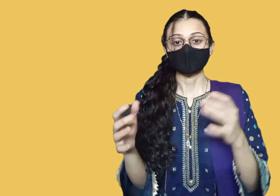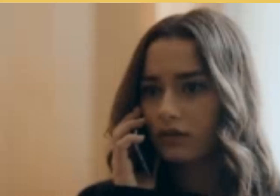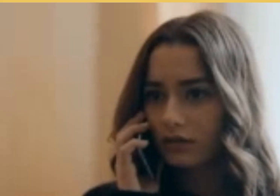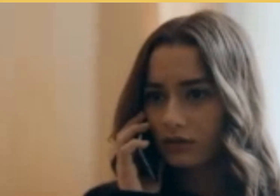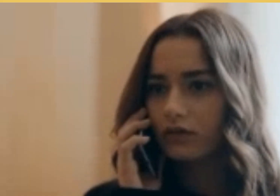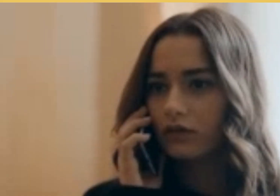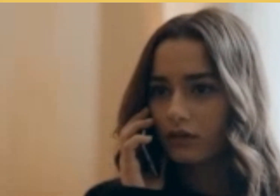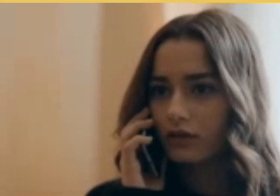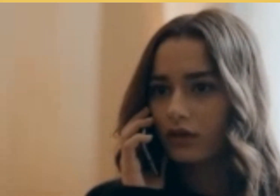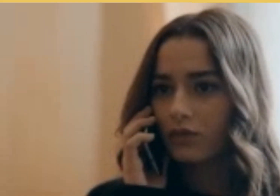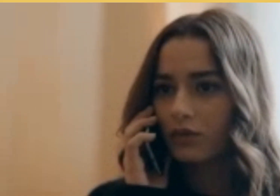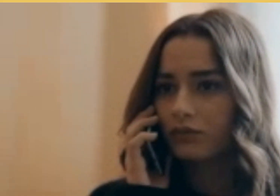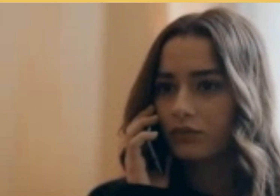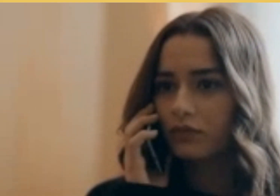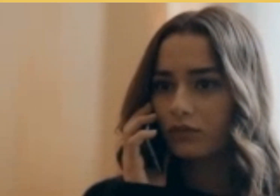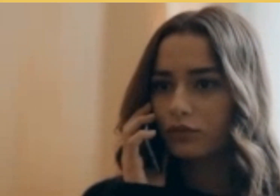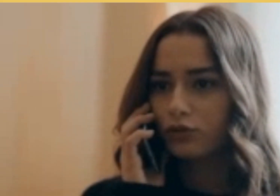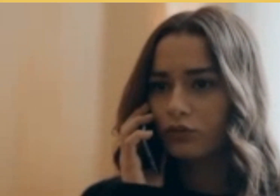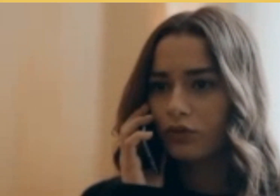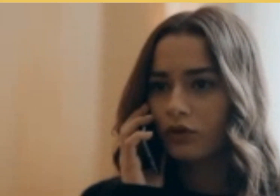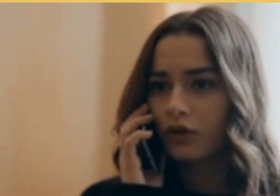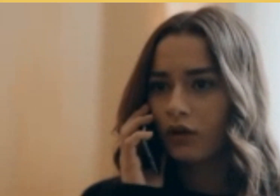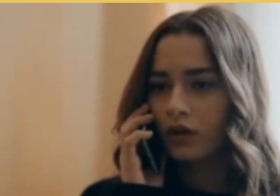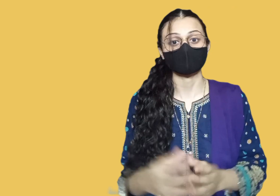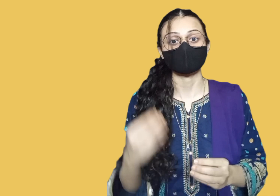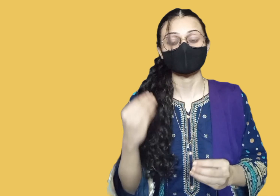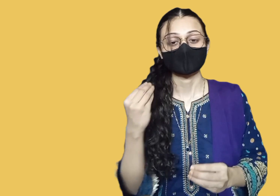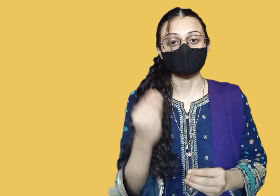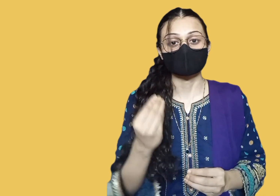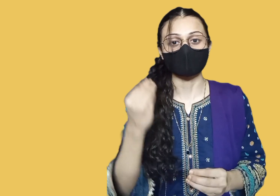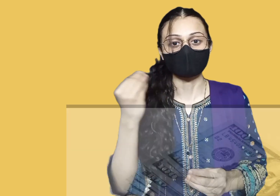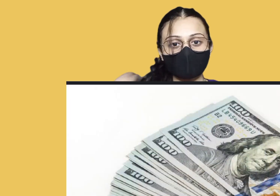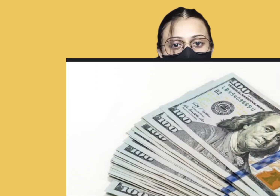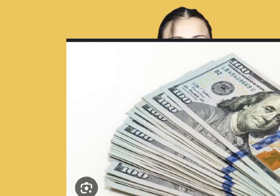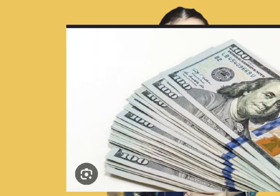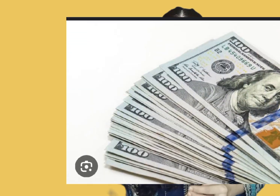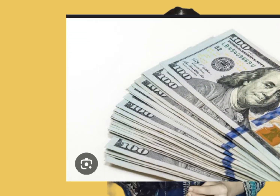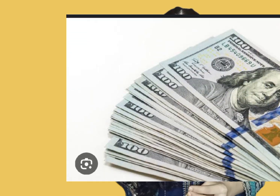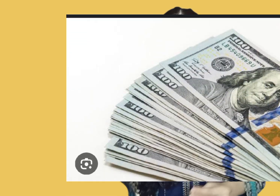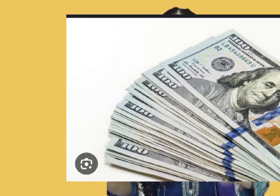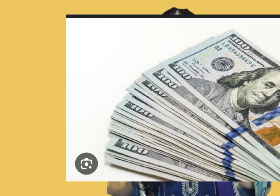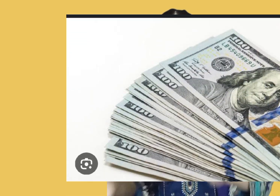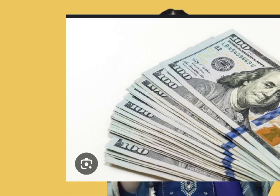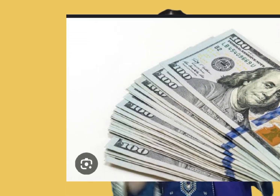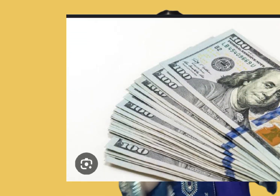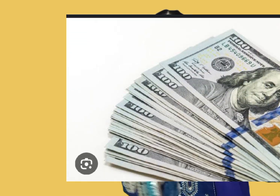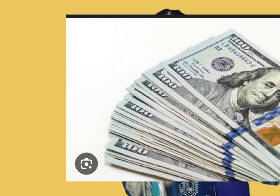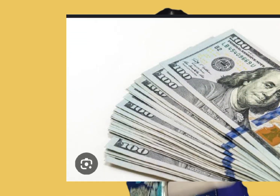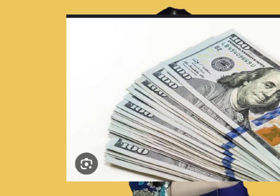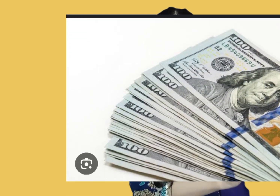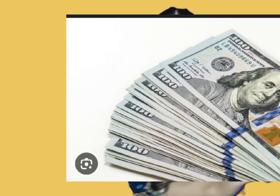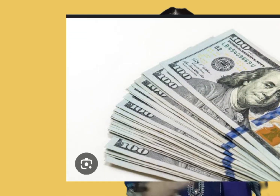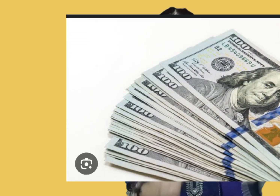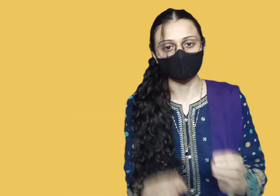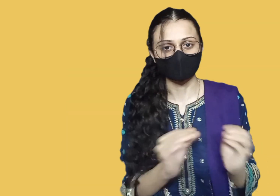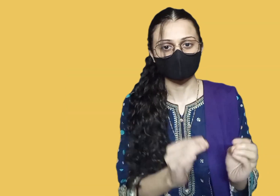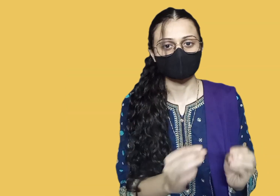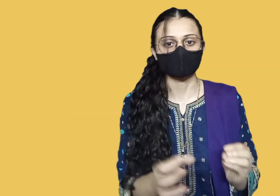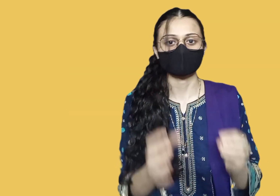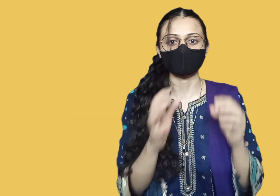उनको जो है वो कॉल करते हैं, उन्हें मैसेज करते हैं और उन्हें जो है वो कुछ अमाउंट पे करते हैं कि हम इस जगह पर जाएंगे, आप आकर जो है वो हमारी